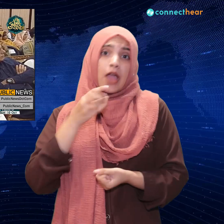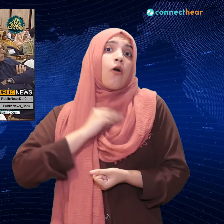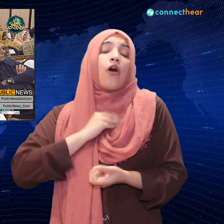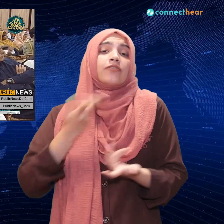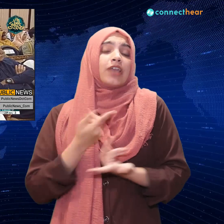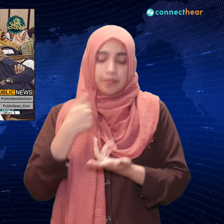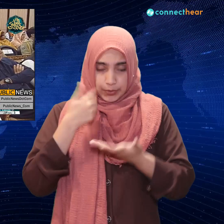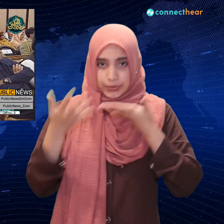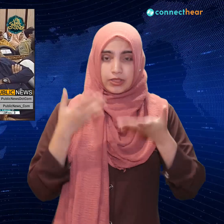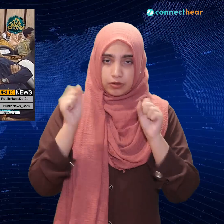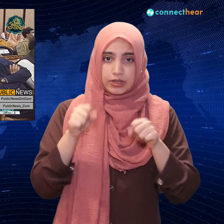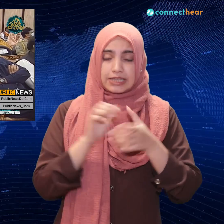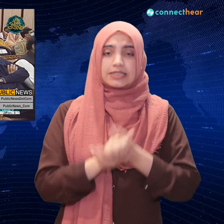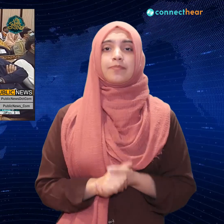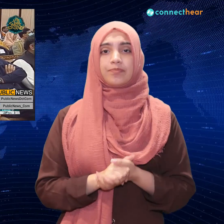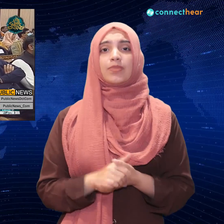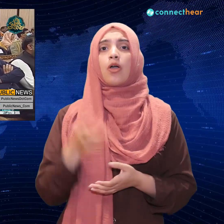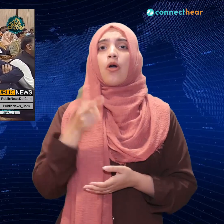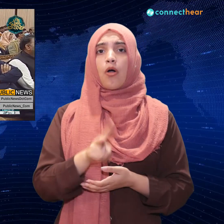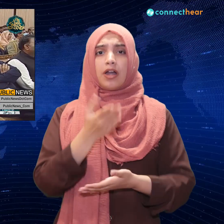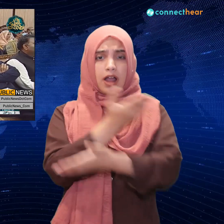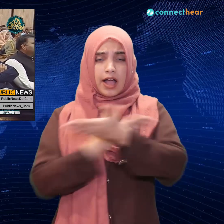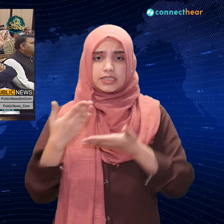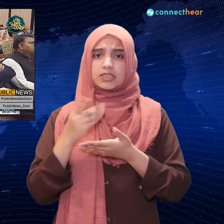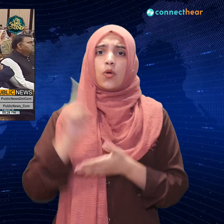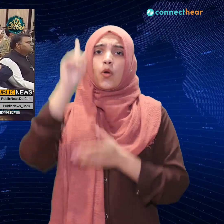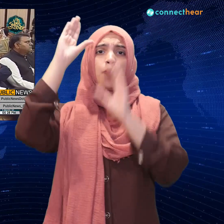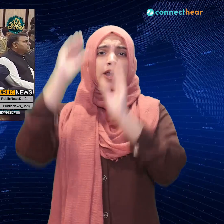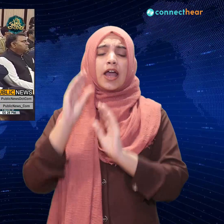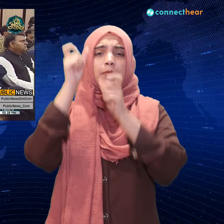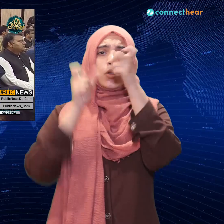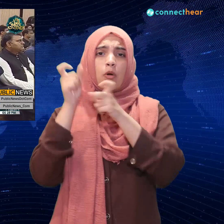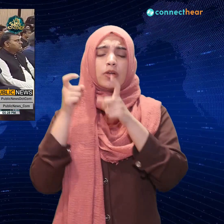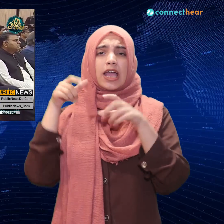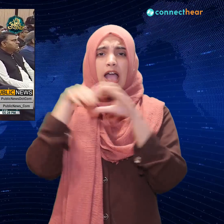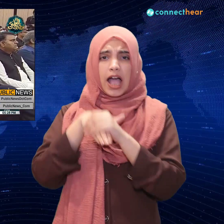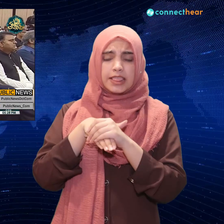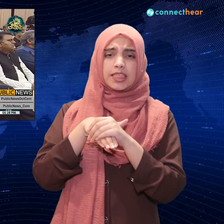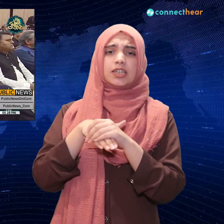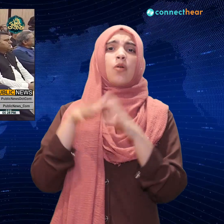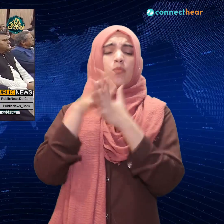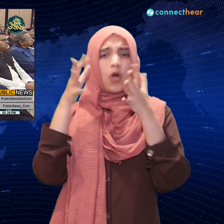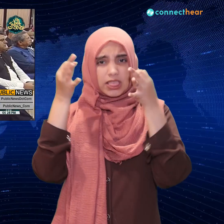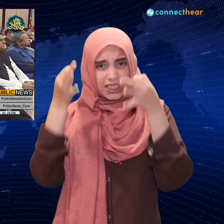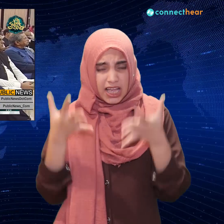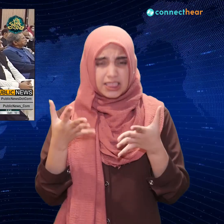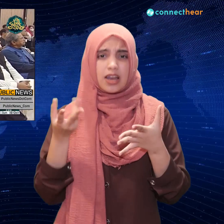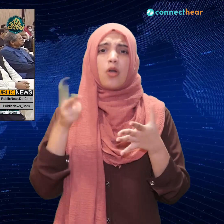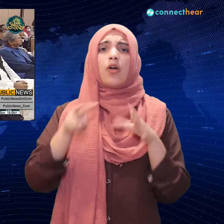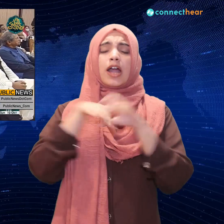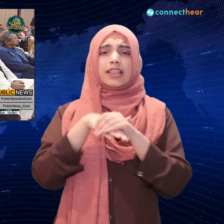کہ جو آج کل ہمارے نوجوانوں کے اوپر پریشرز ہیں اور جس طرح کی میڈیا،